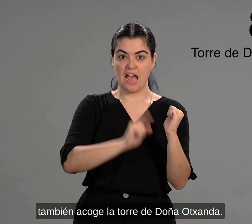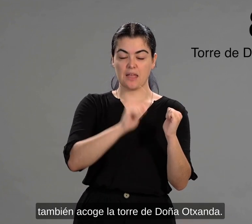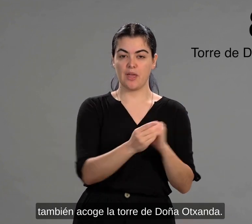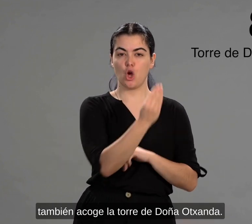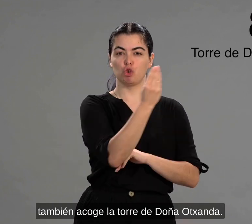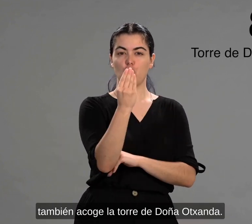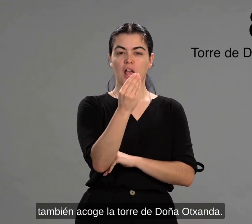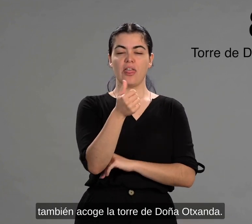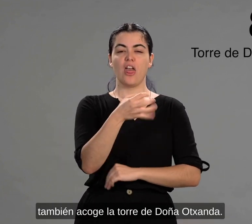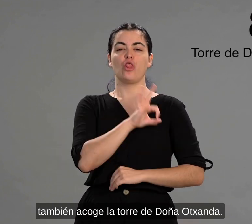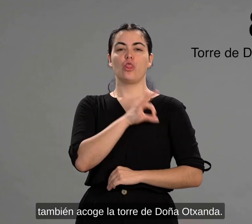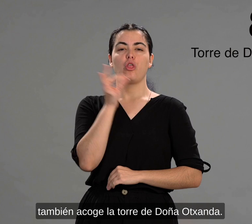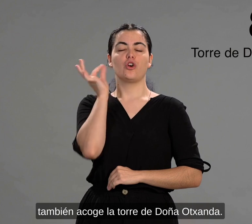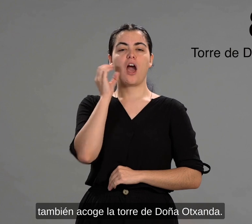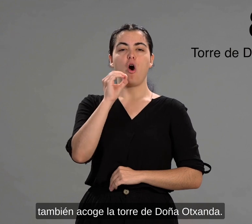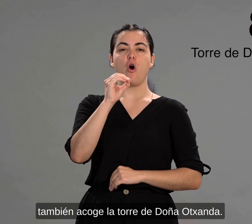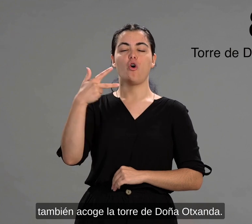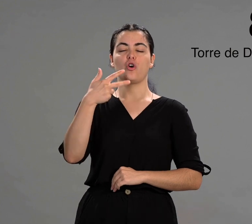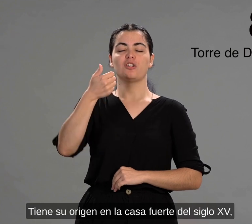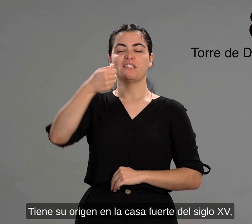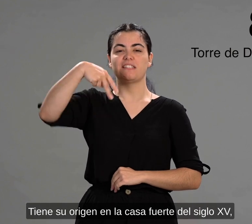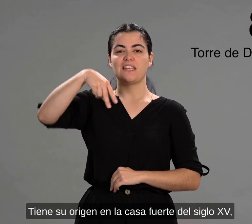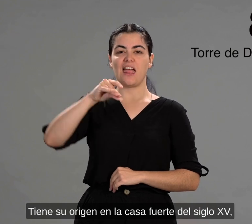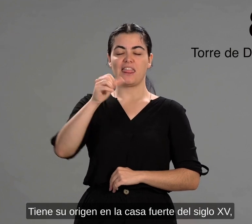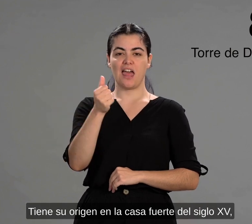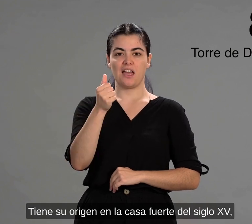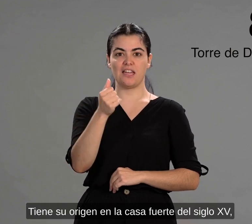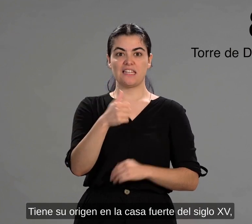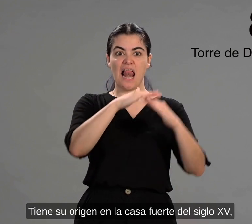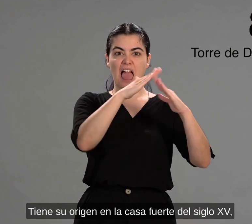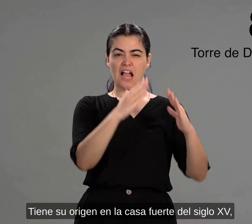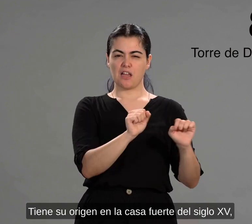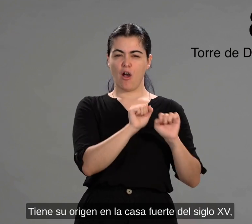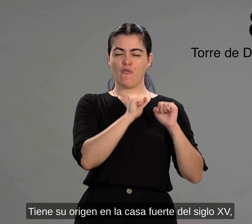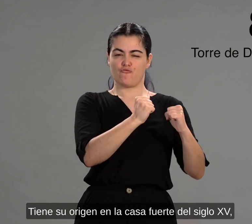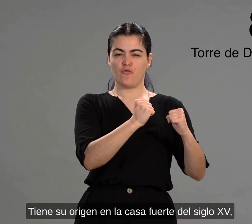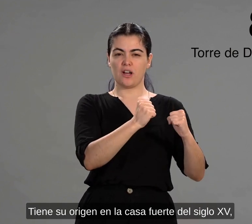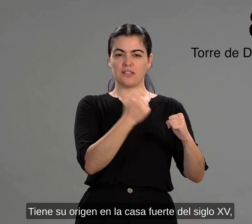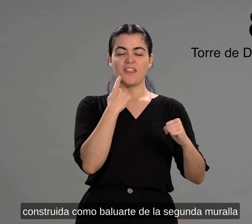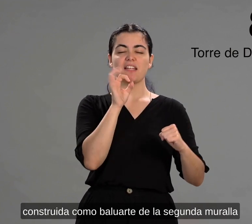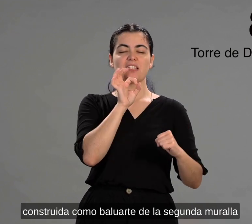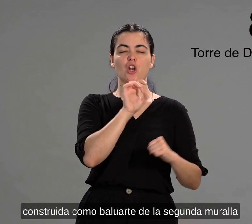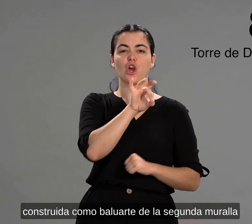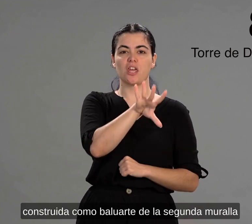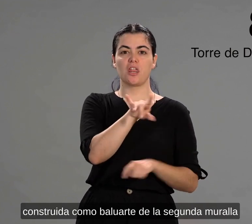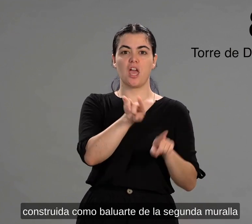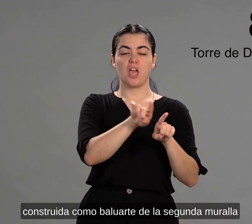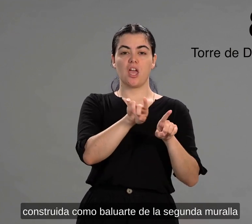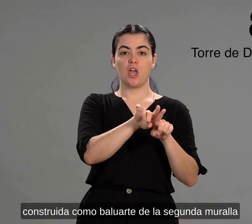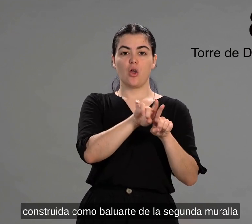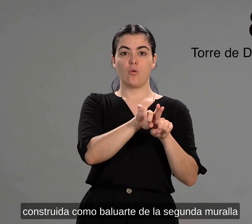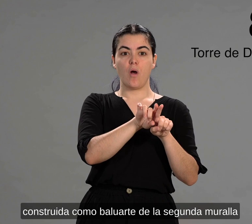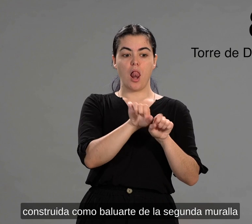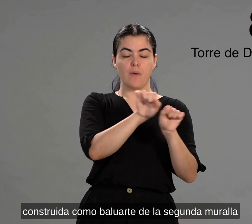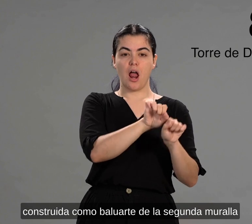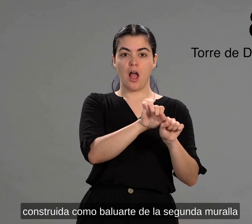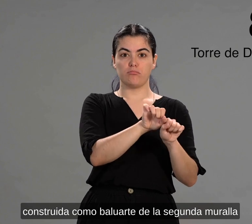acoge la Torre de Doña Ochanda. Tiene su origen en la Casa Fuerte del siglo XV, construida como baluarte de la segunda muralla que